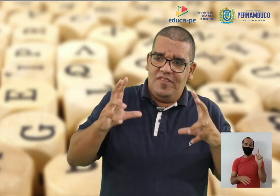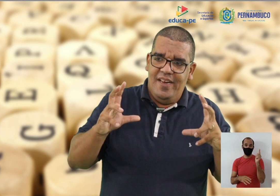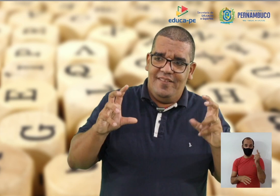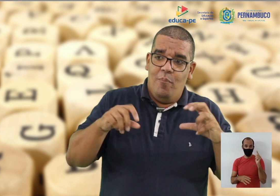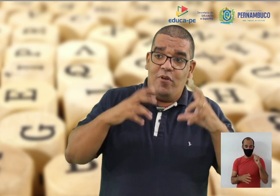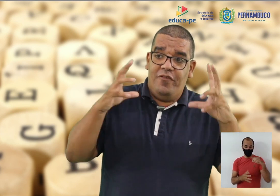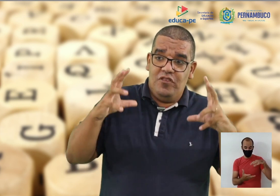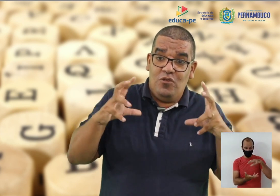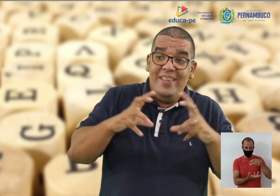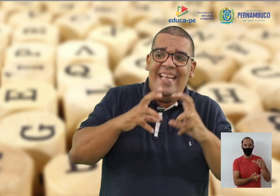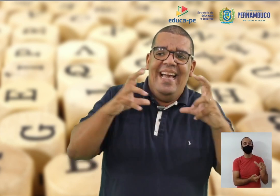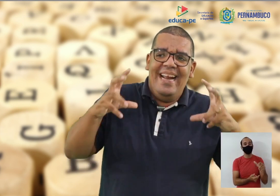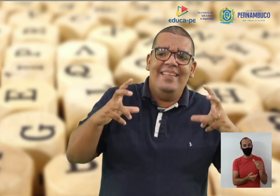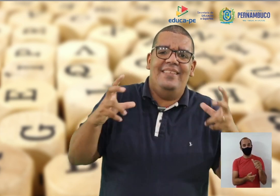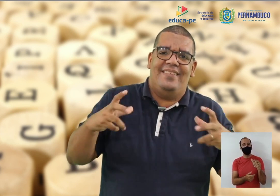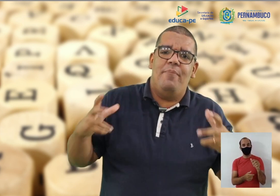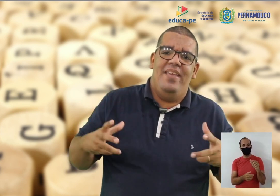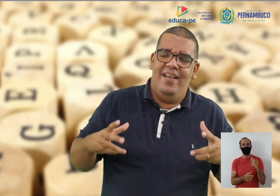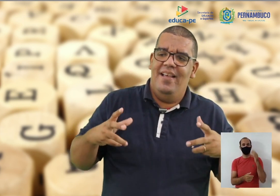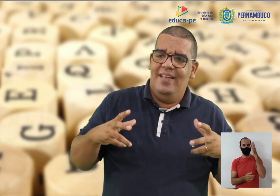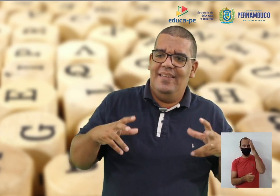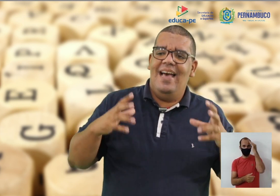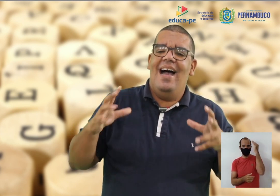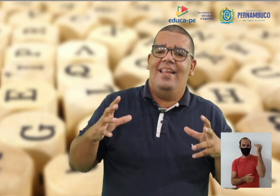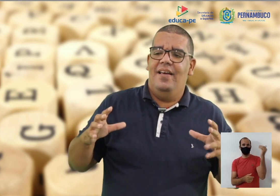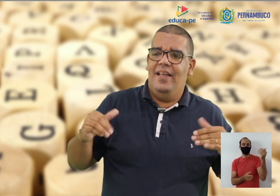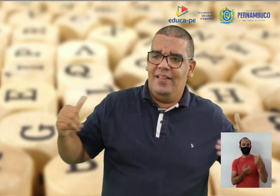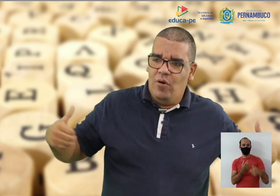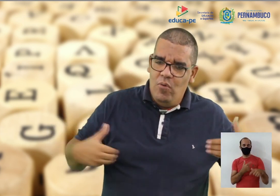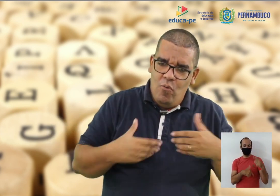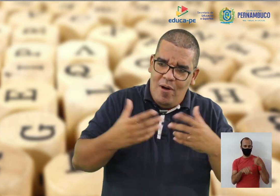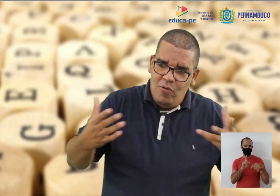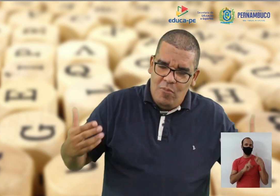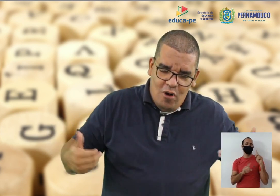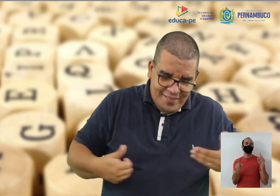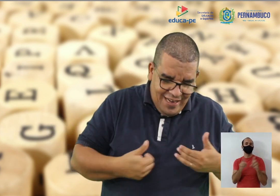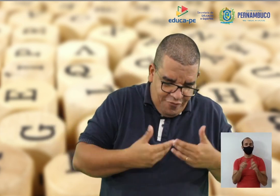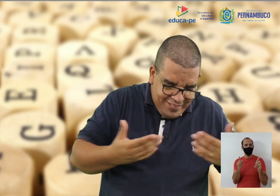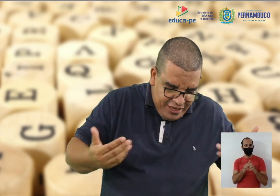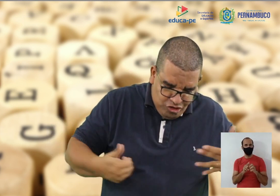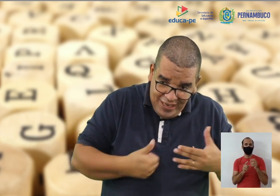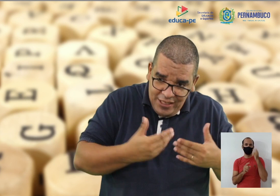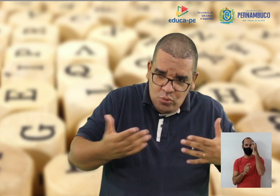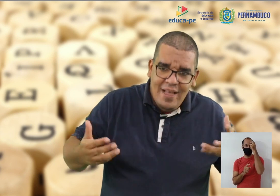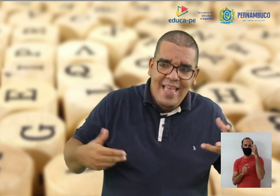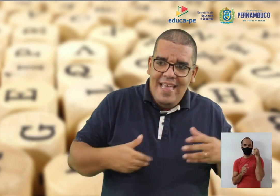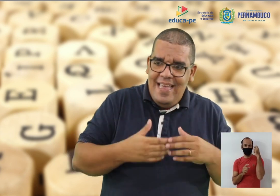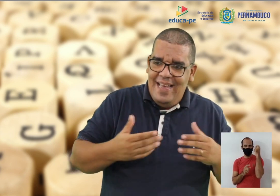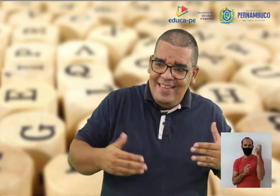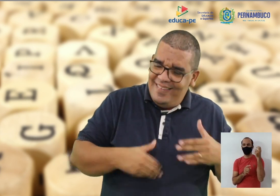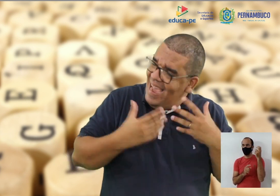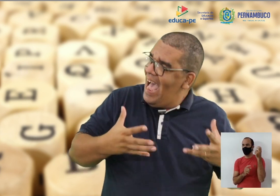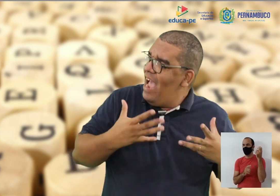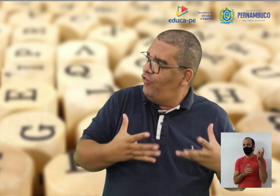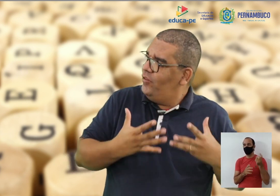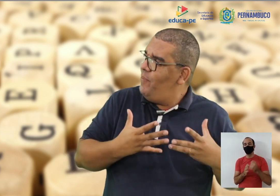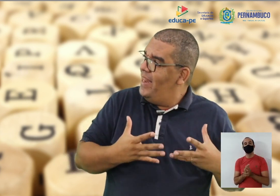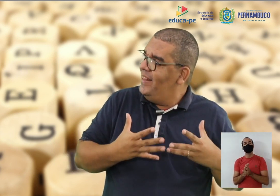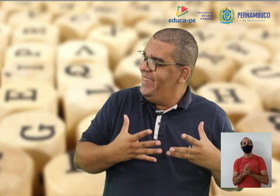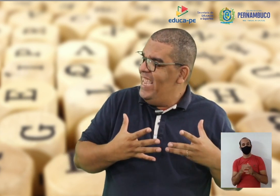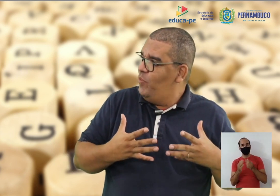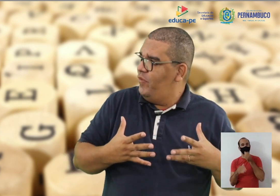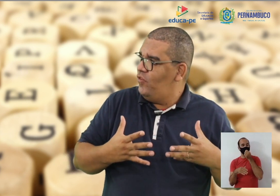Ou seja, um professor de grande saber na área, né? Então, o Mauro Mota ele foi deixando esse rastro